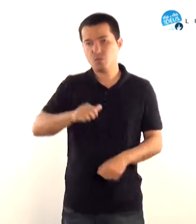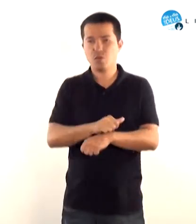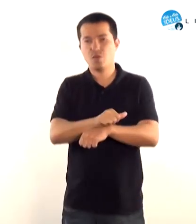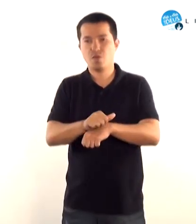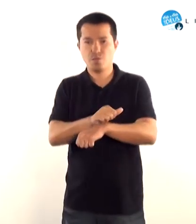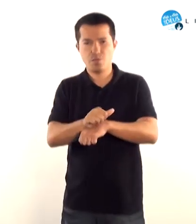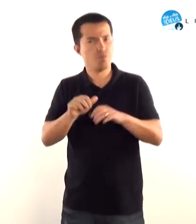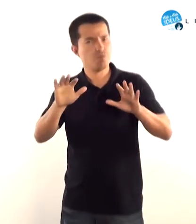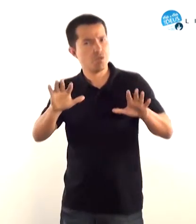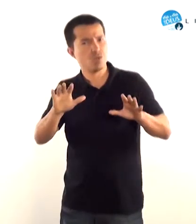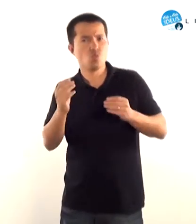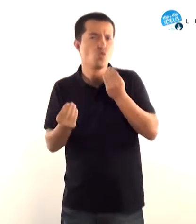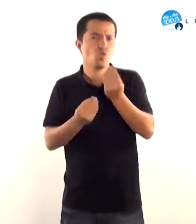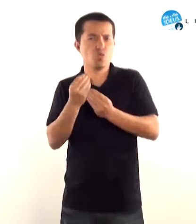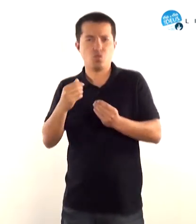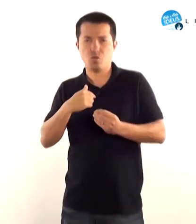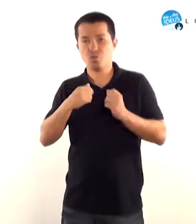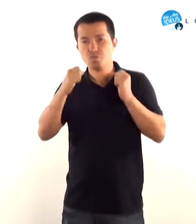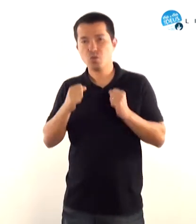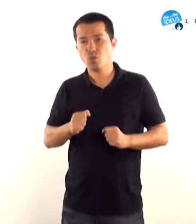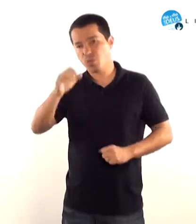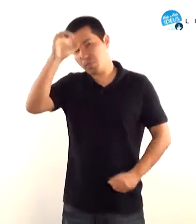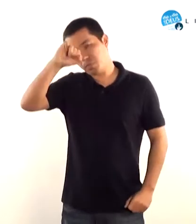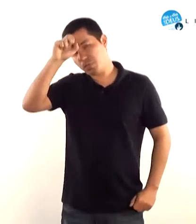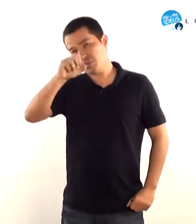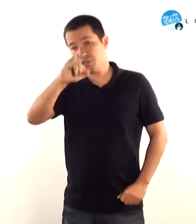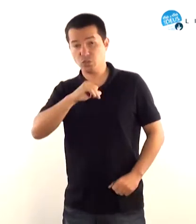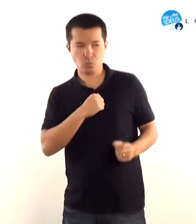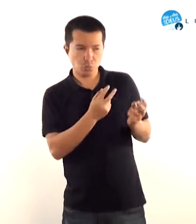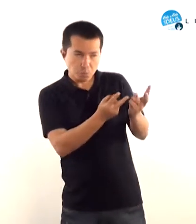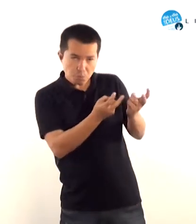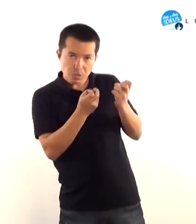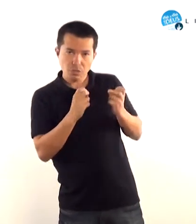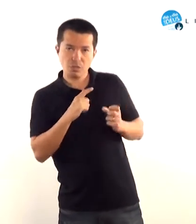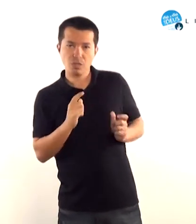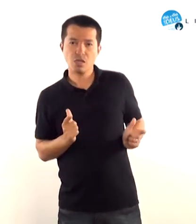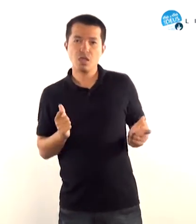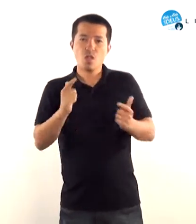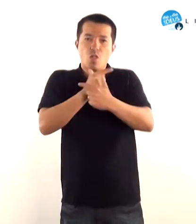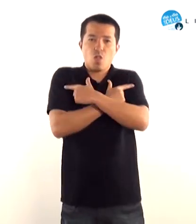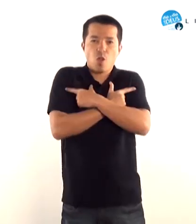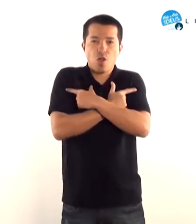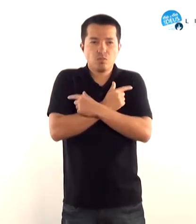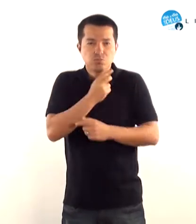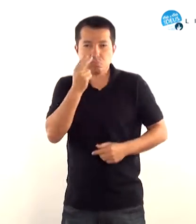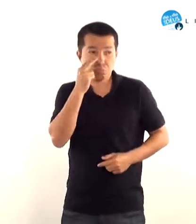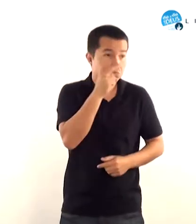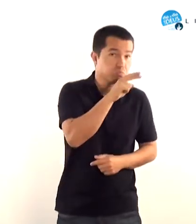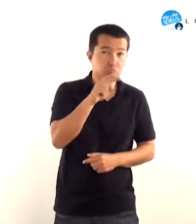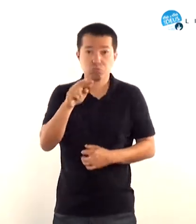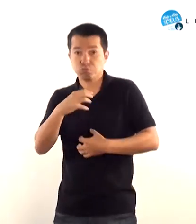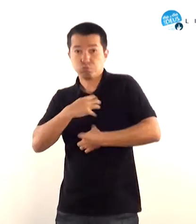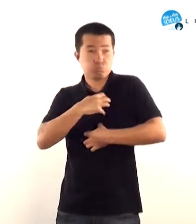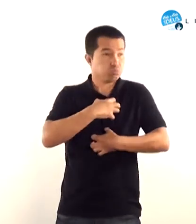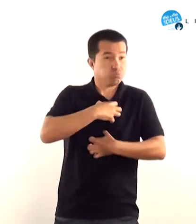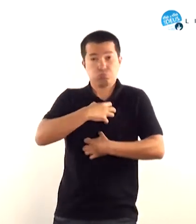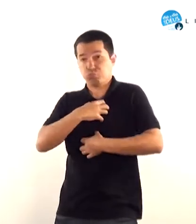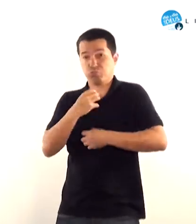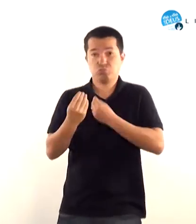na perspectiva de Ló? Depois eu queria olhar para essa mesma história na perspectiva